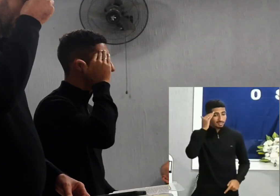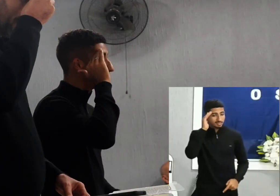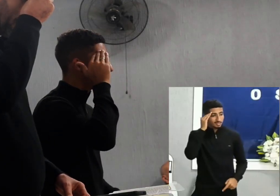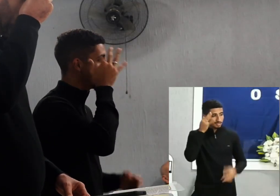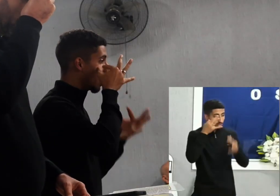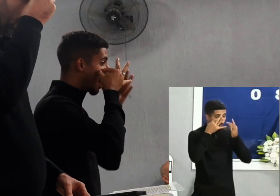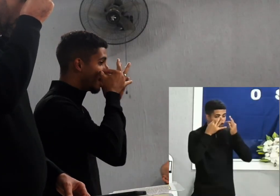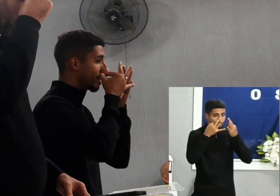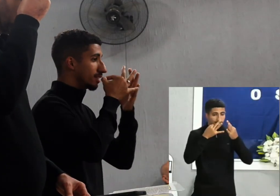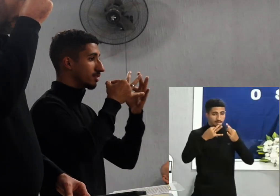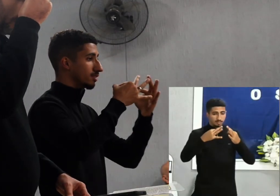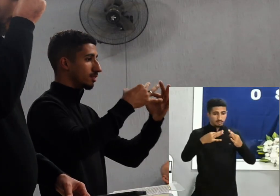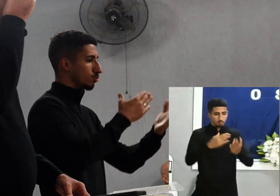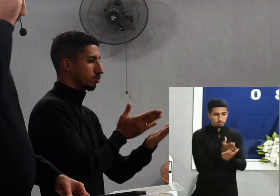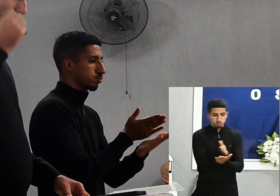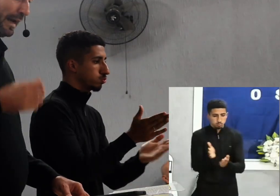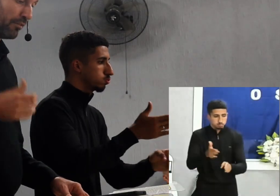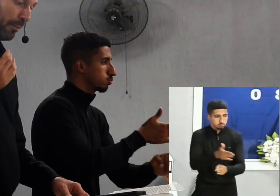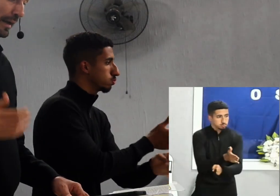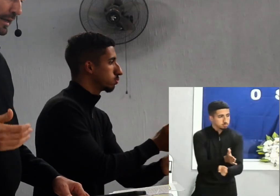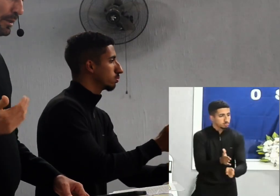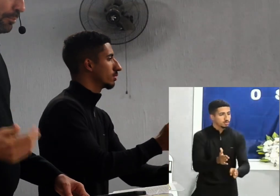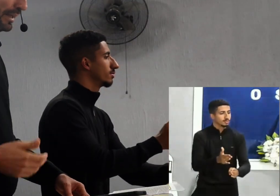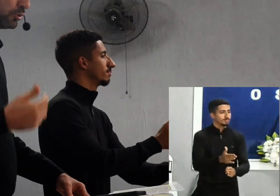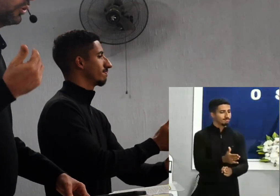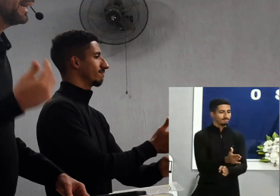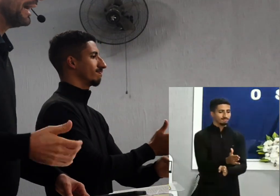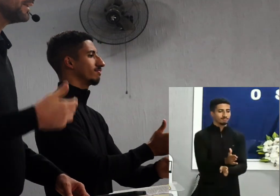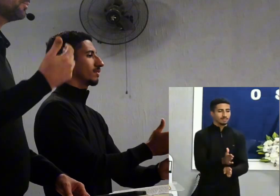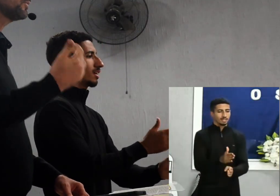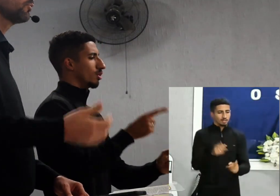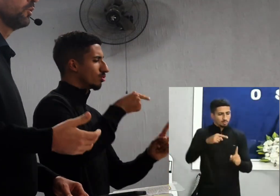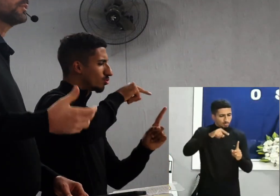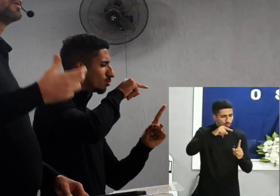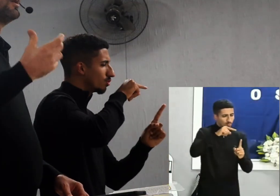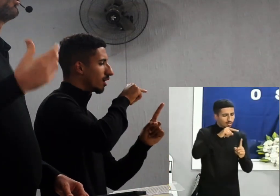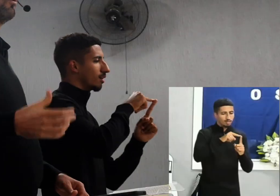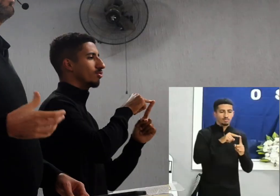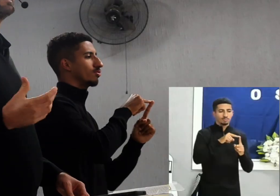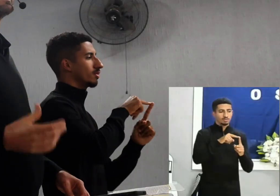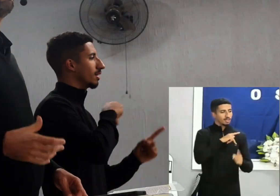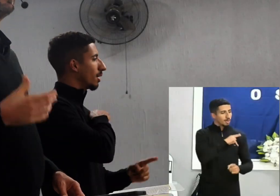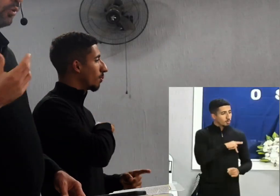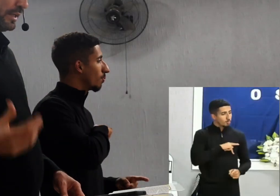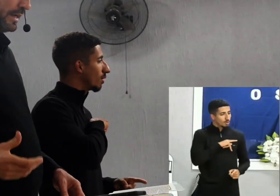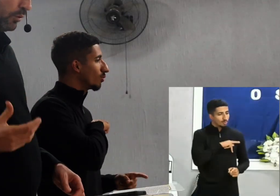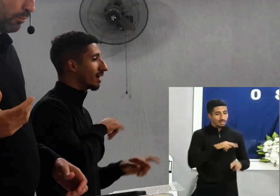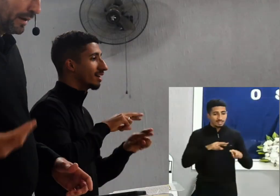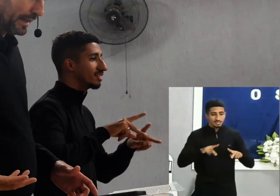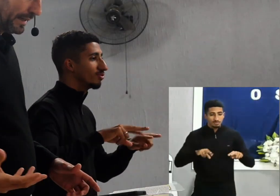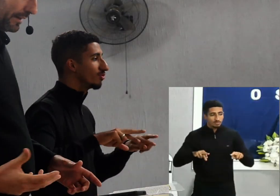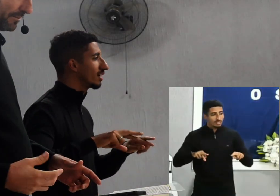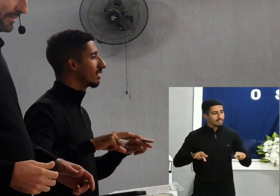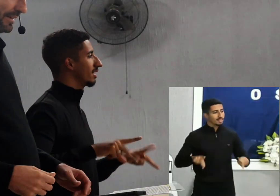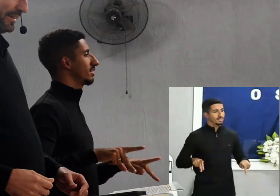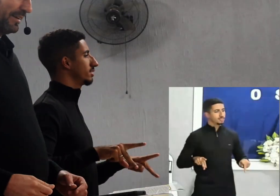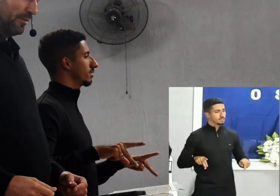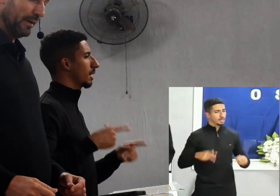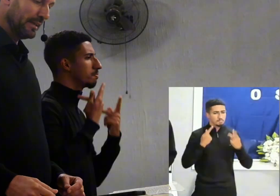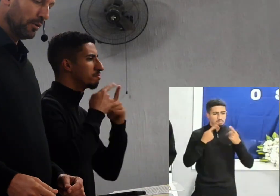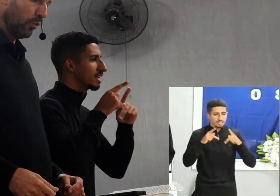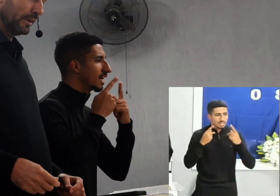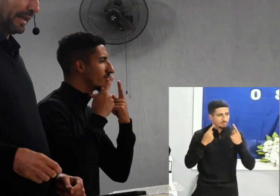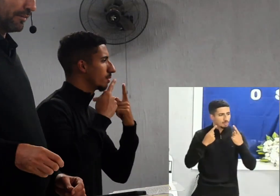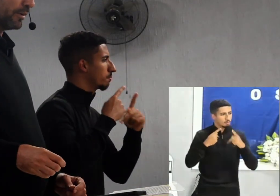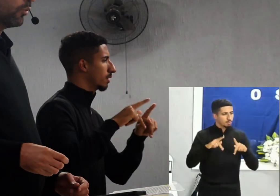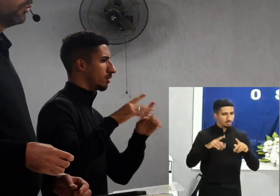transforma. O apóstolo Paulo, ele não pregava para impressionar as pessoas com a sabedoria humana,